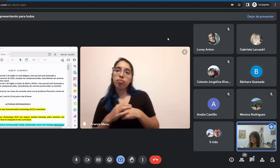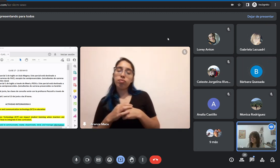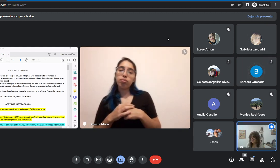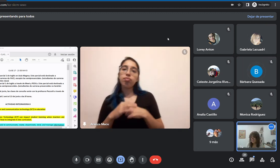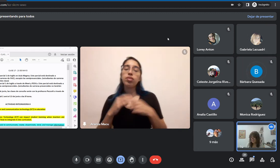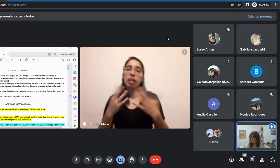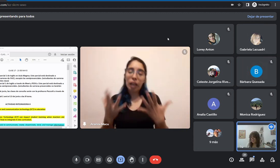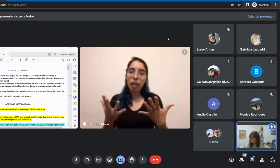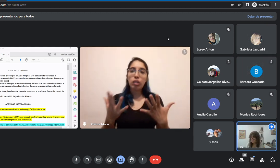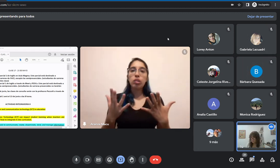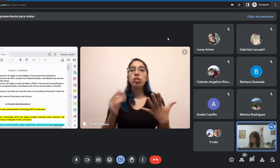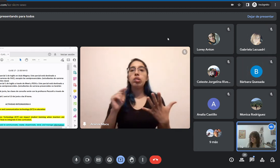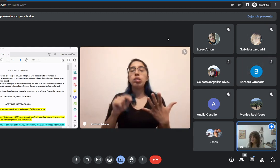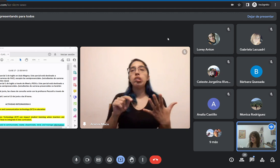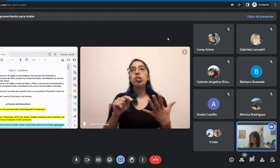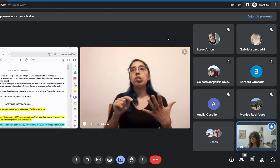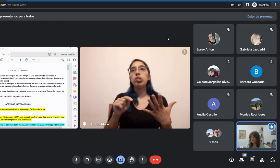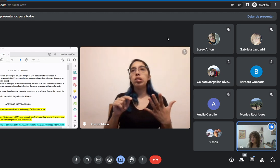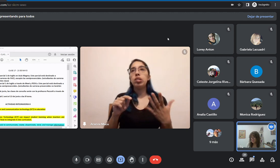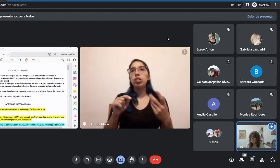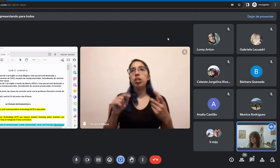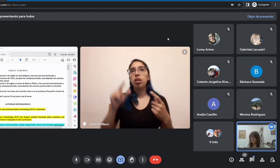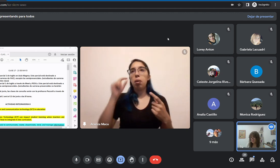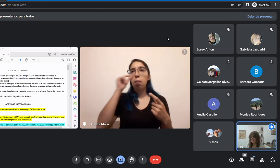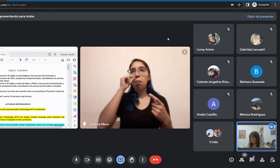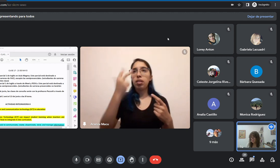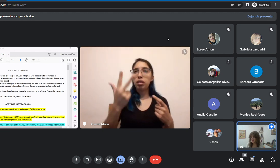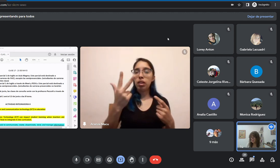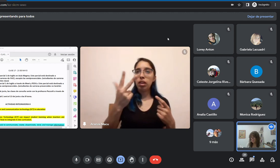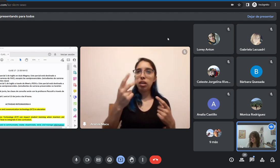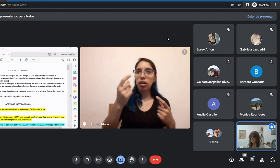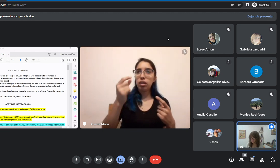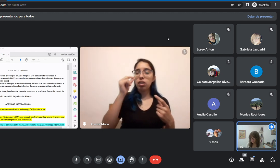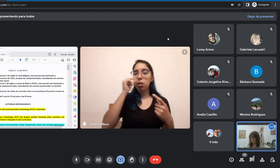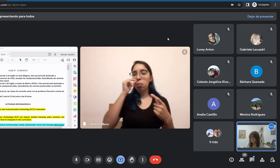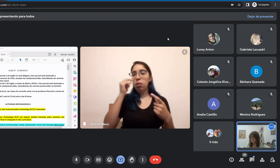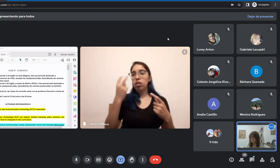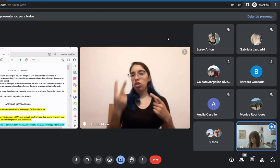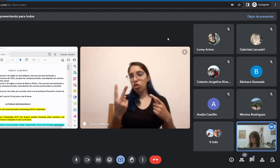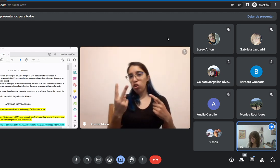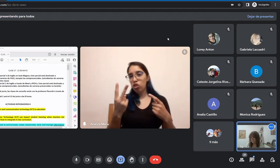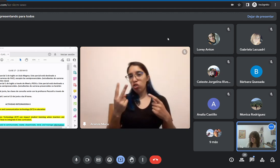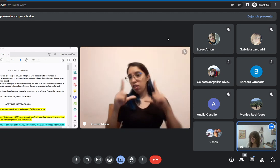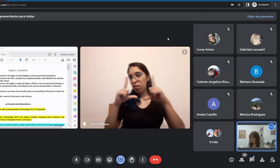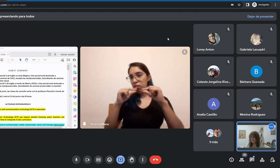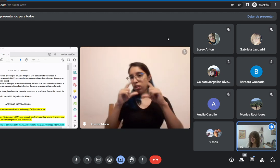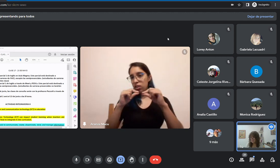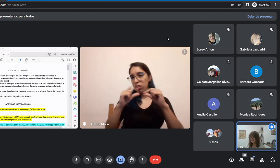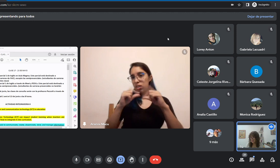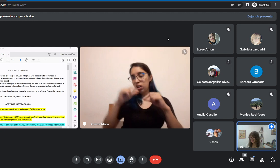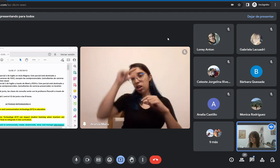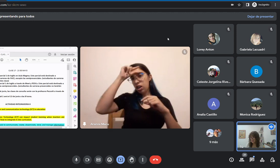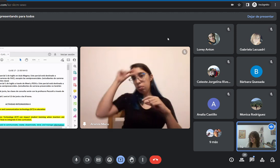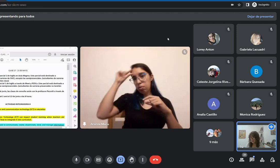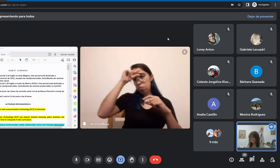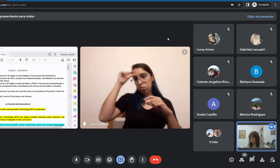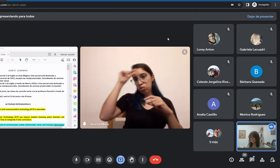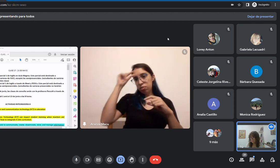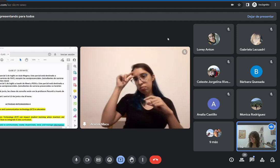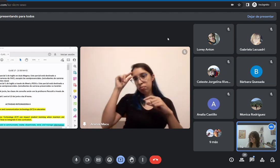23, 22 y 23 van a ser Wiñoy Chipantu, ¿sí? Así